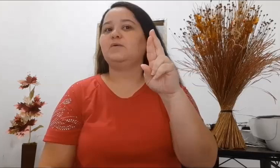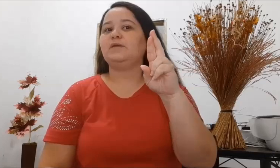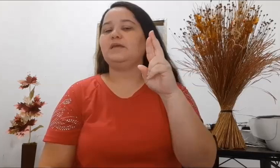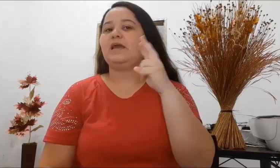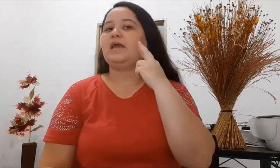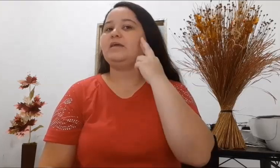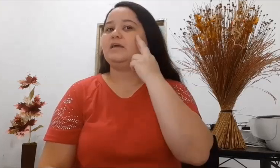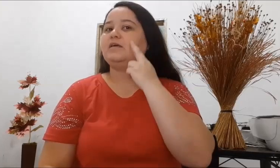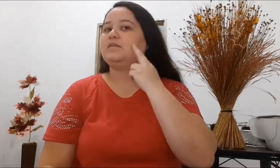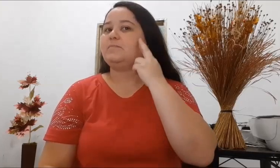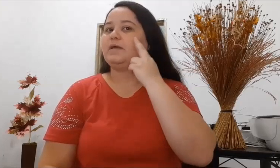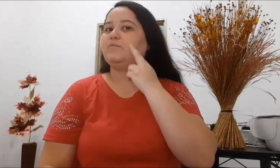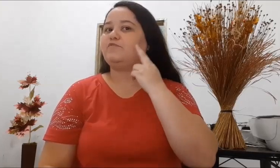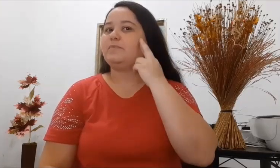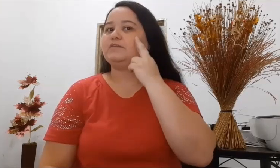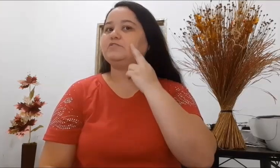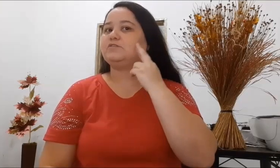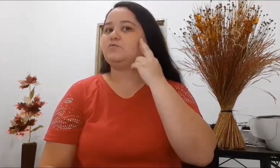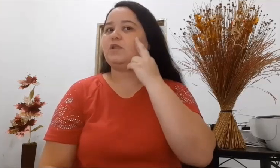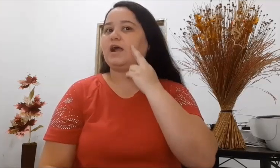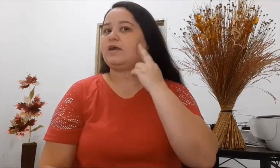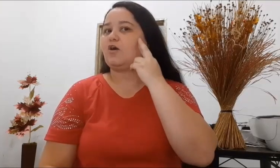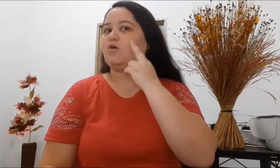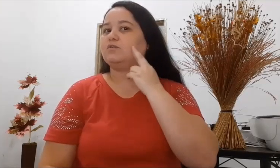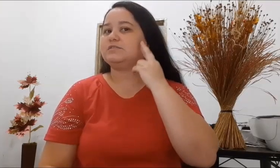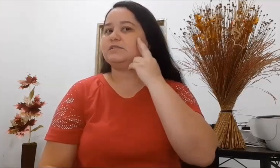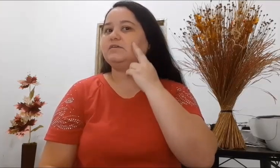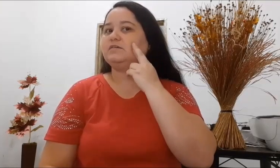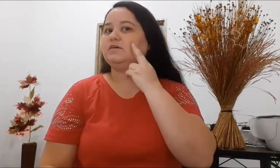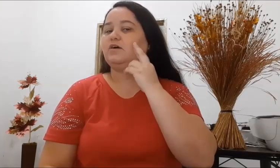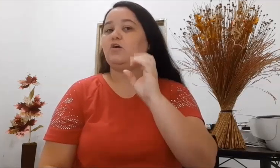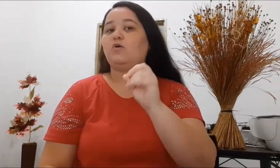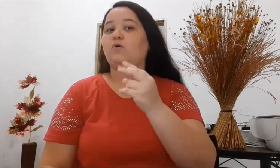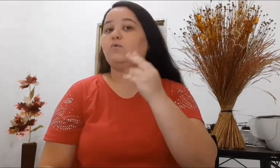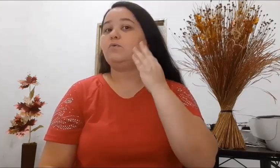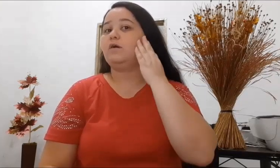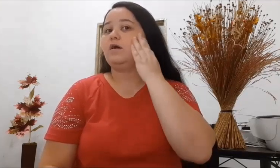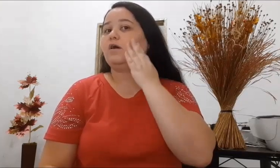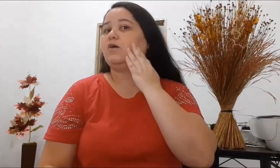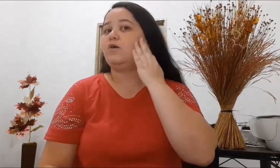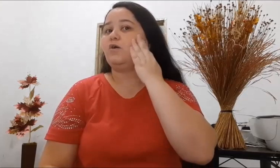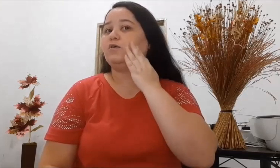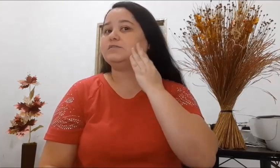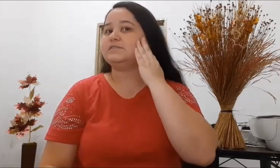mão em R, também movimento circular. Rosa ou rosa.